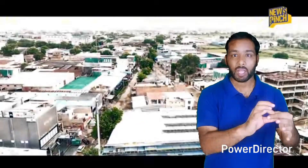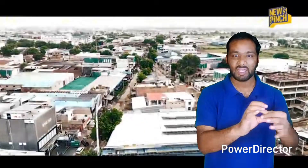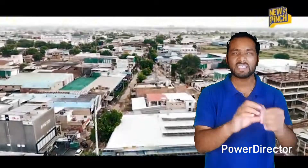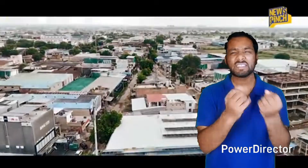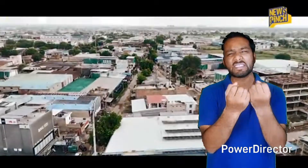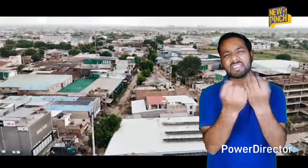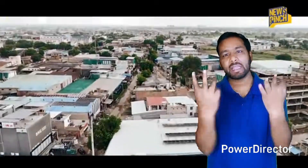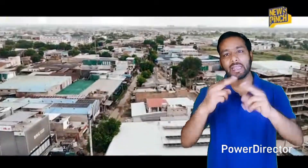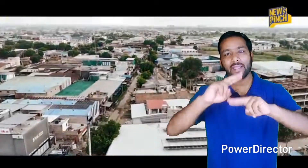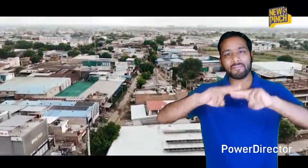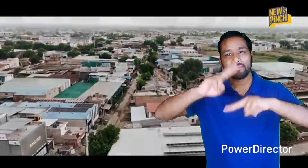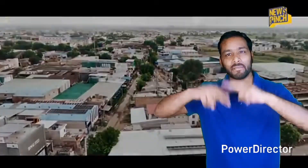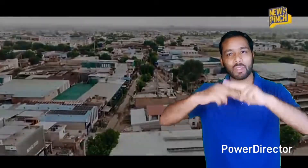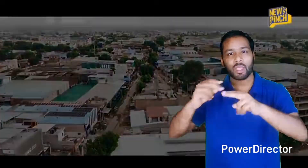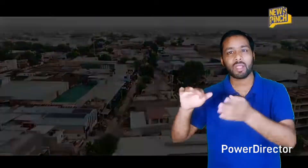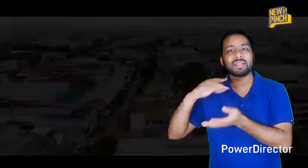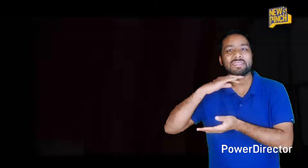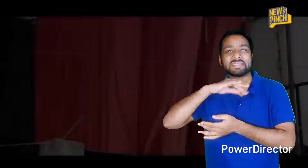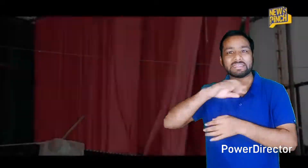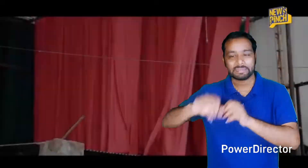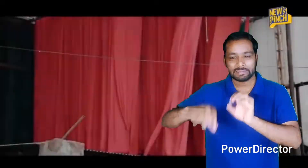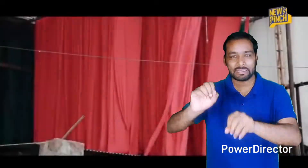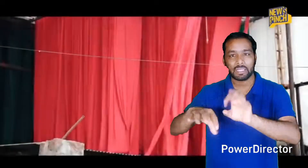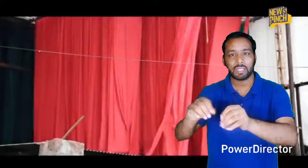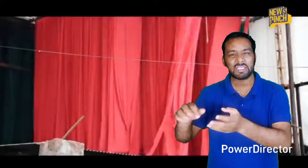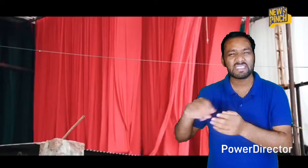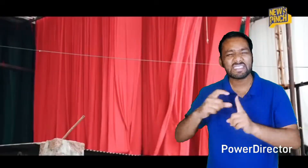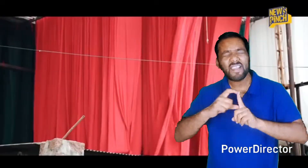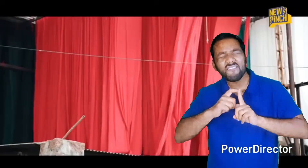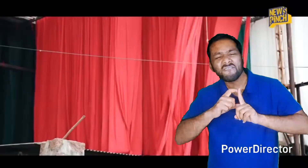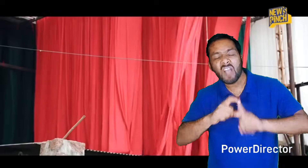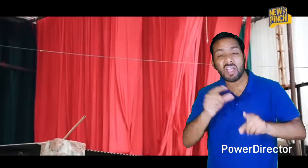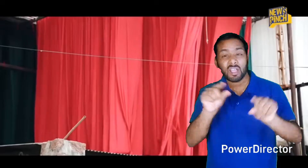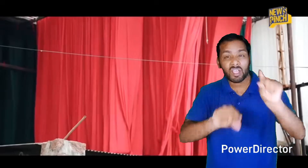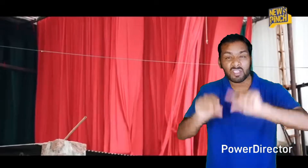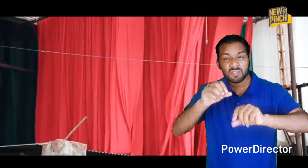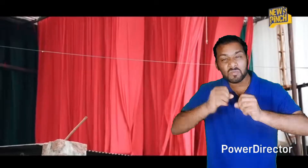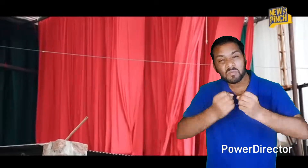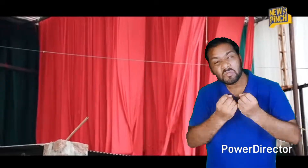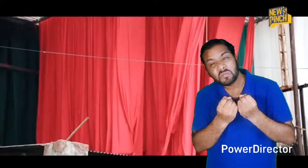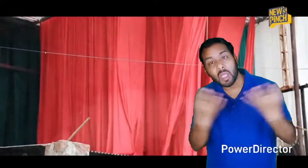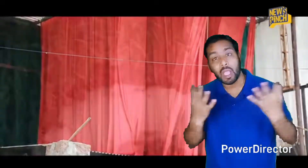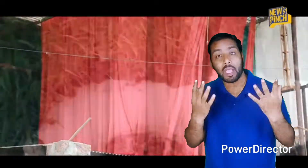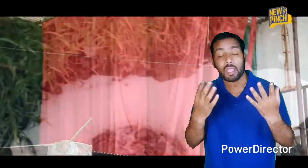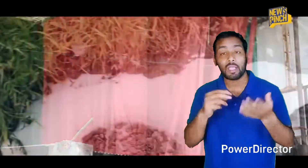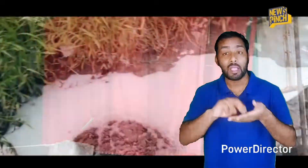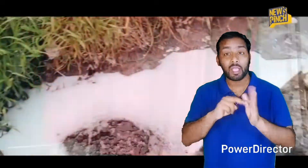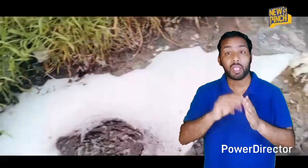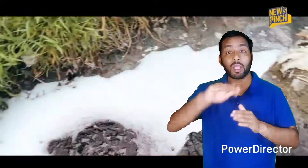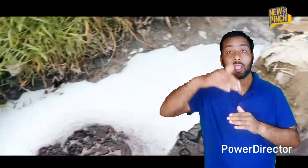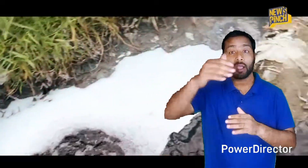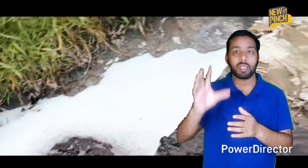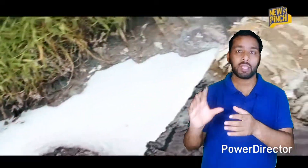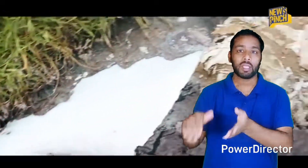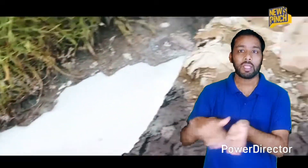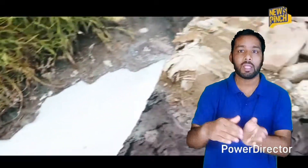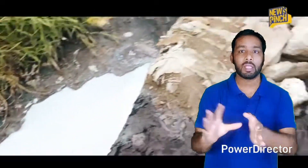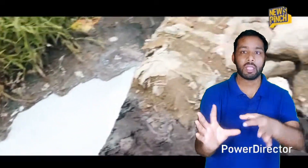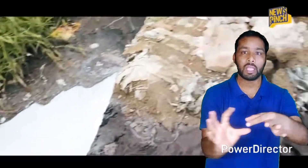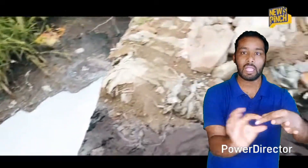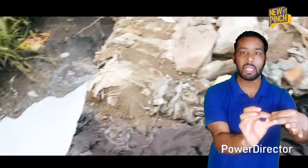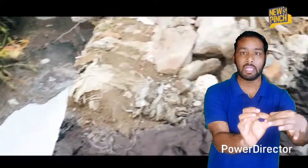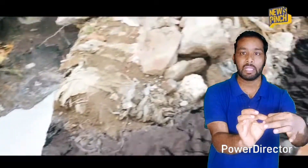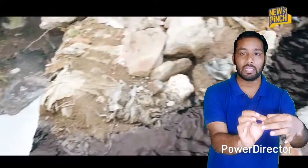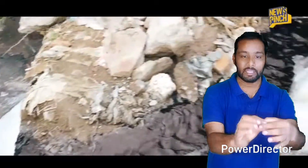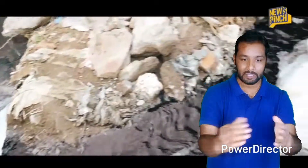जानते हैं, जहाँ पे तमाम टेक्सटाइल फैक्ट्रियाँ हैं, उनका नाले का पानी, ये इतना जहरीला, इतना केमिकल युक्त पानी, ये